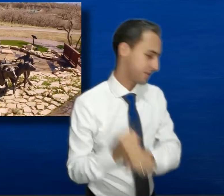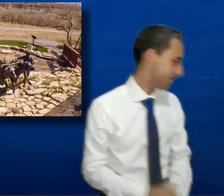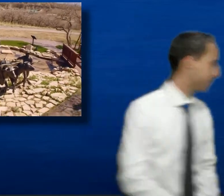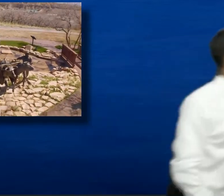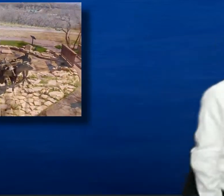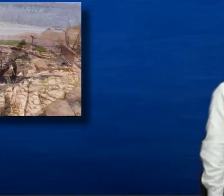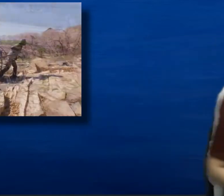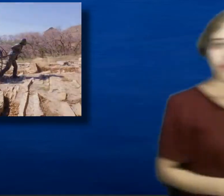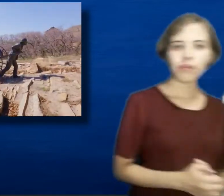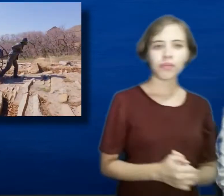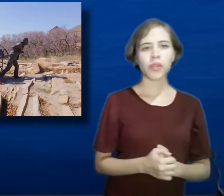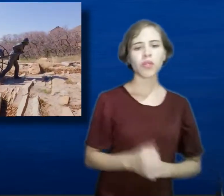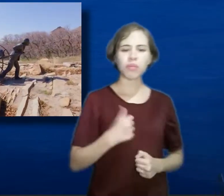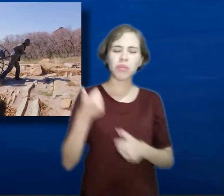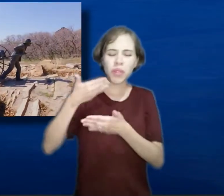175 anos.